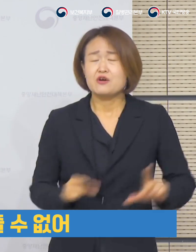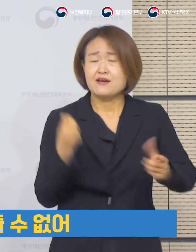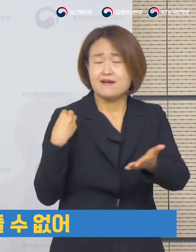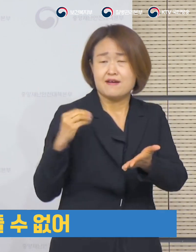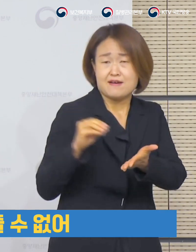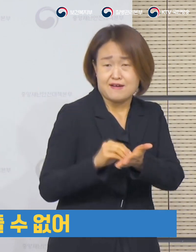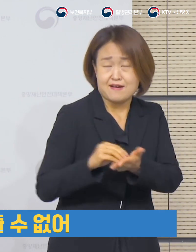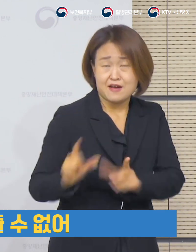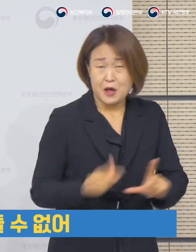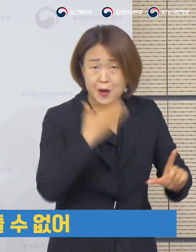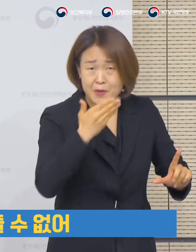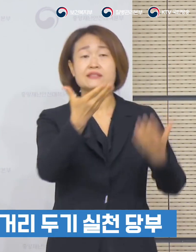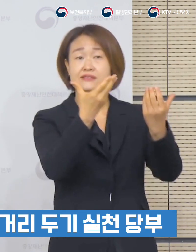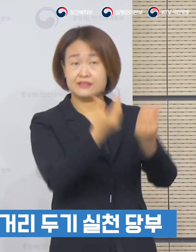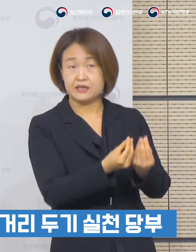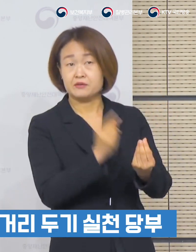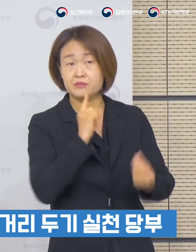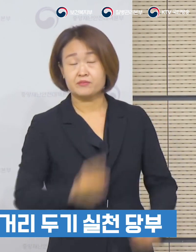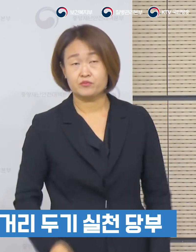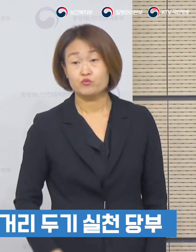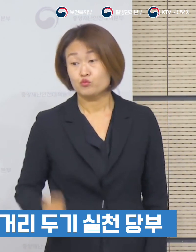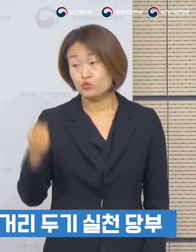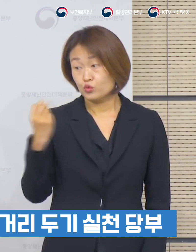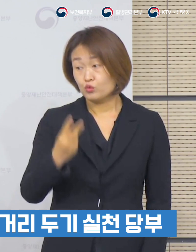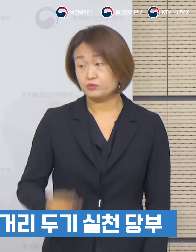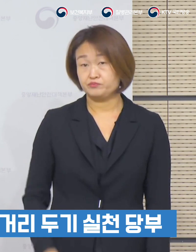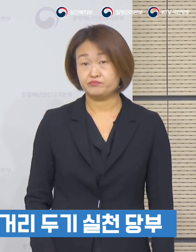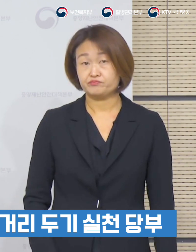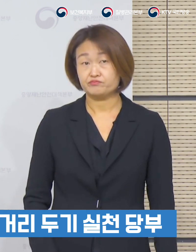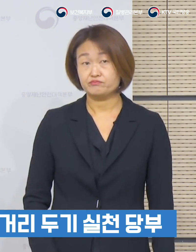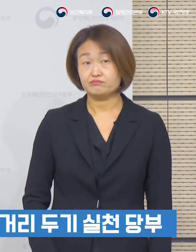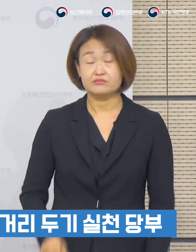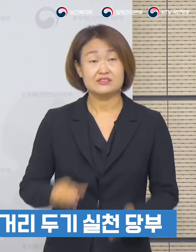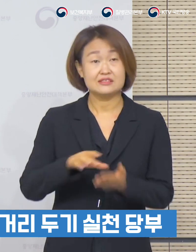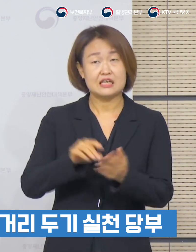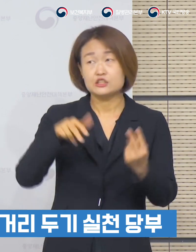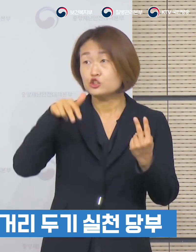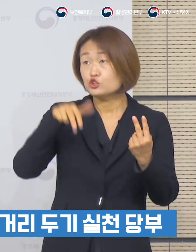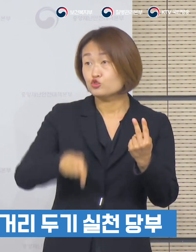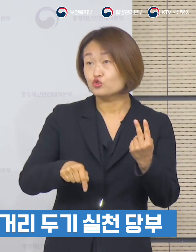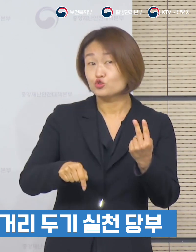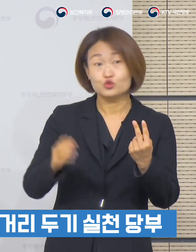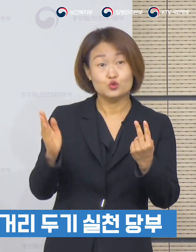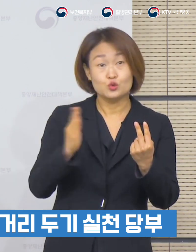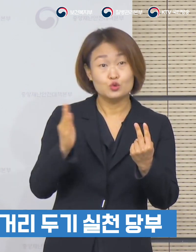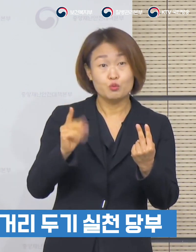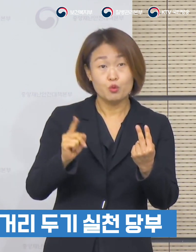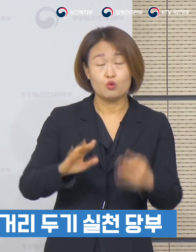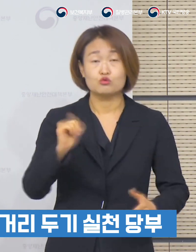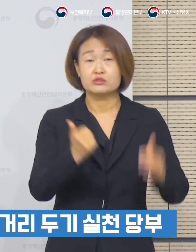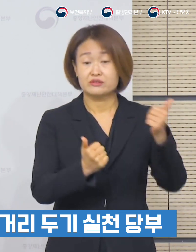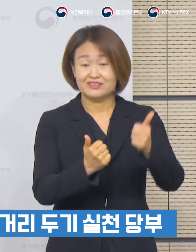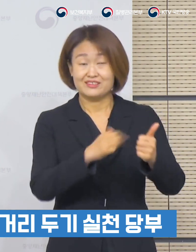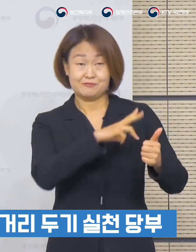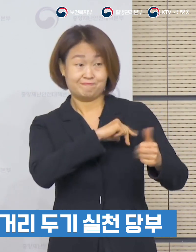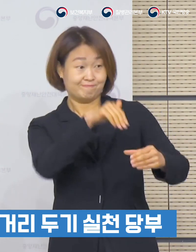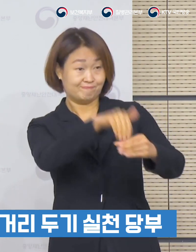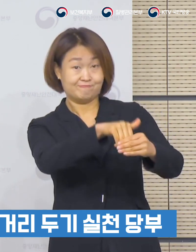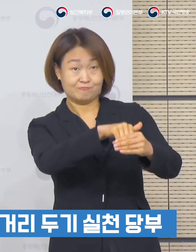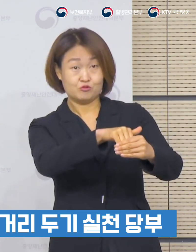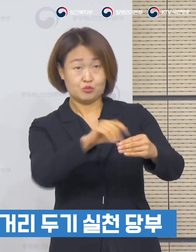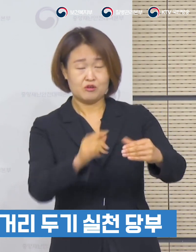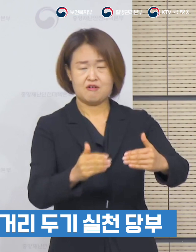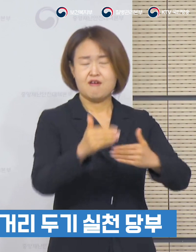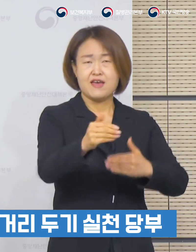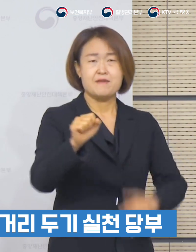것을 의미하지는 않습니다. 또한 지난 약 2주 정도 진행되었던 국회의원 선거 과정에서 거리 유세